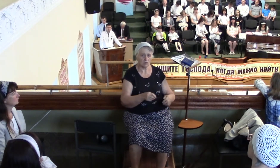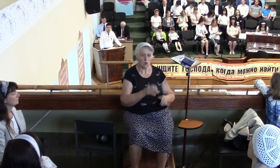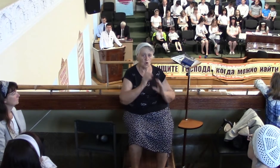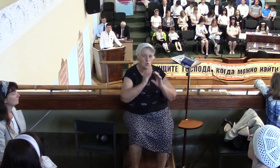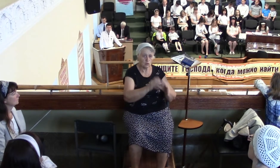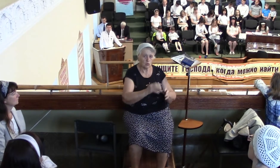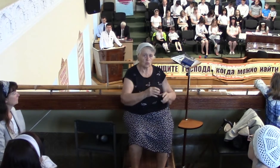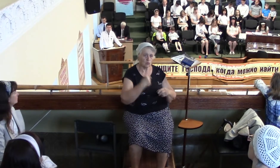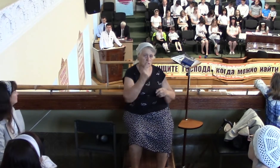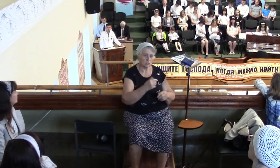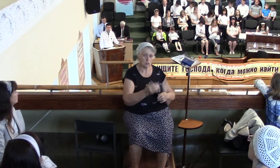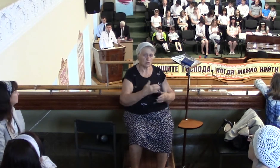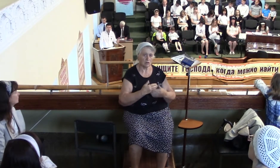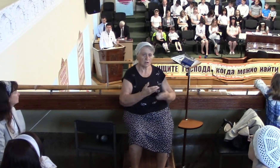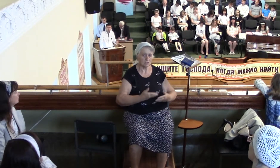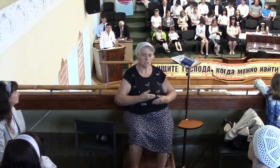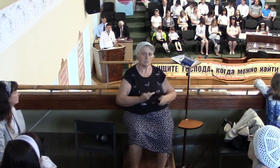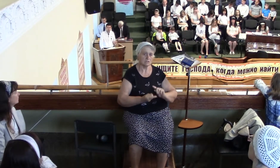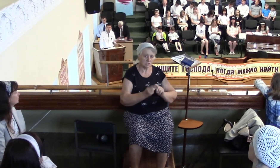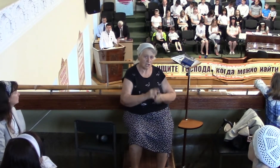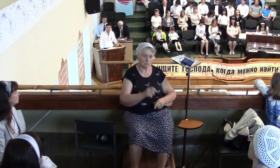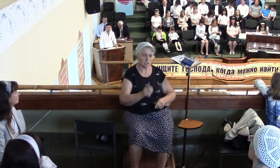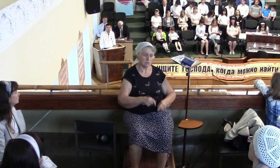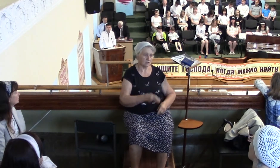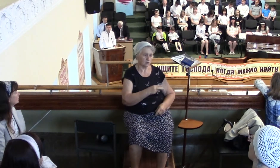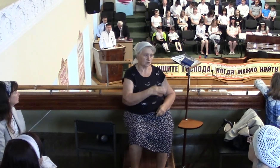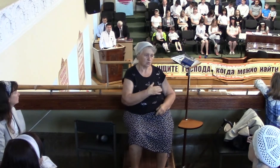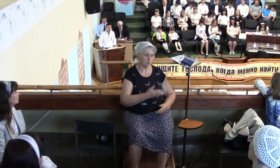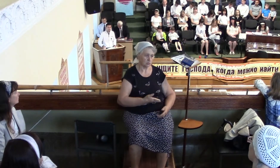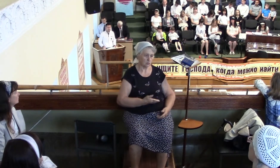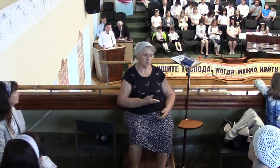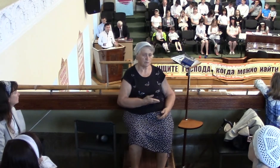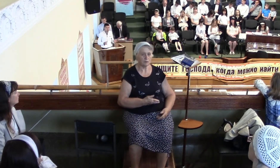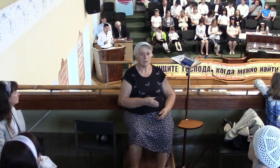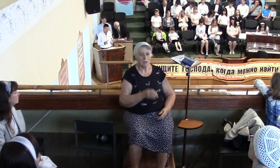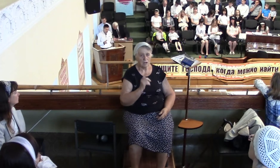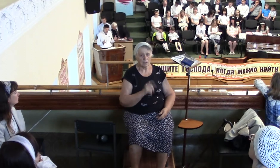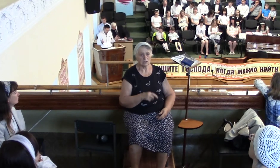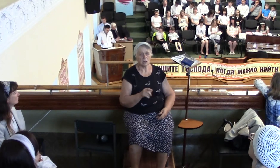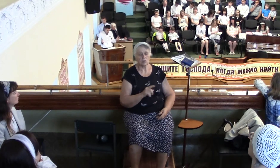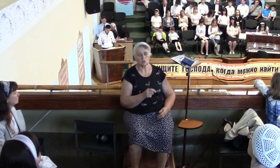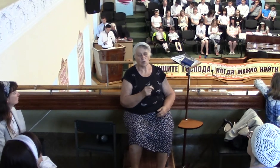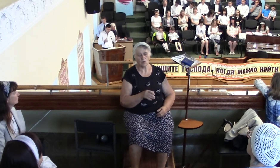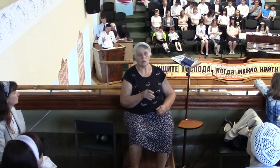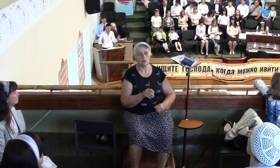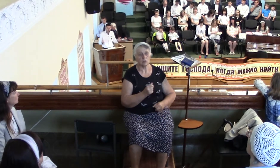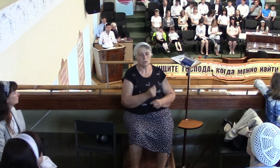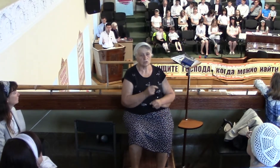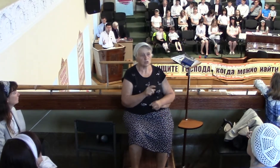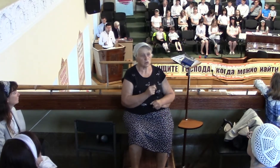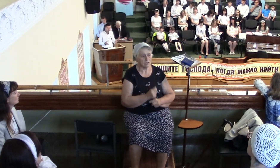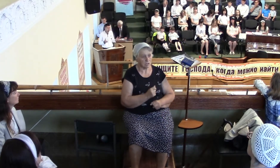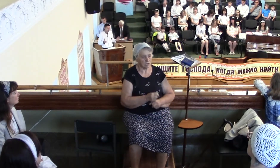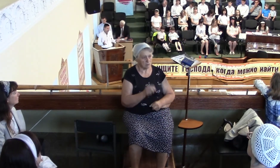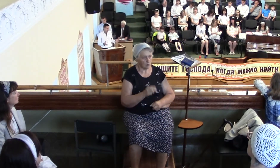лицо дыхание жизни, и стал человек душою живою». Мы знаем, что все, что делает Бог, все, что создает